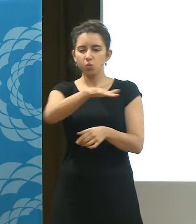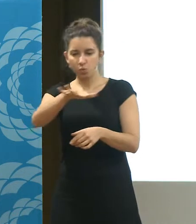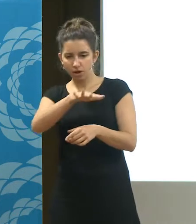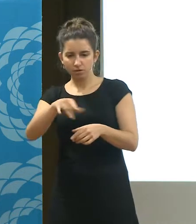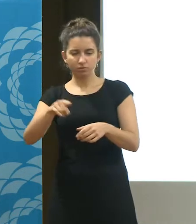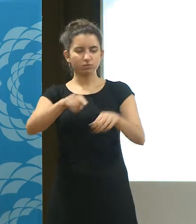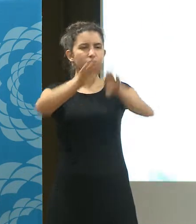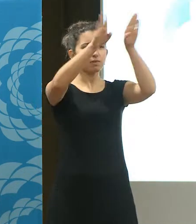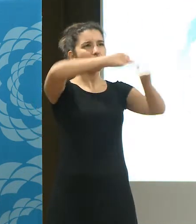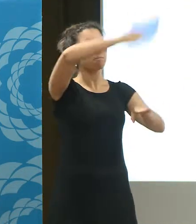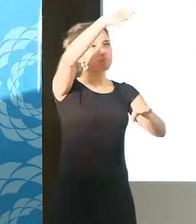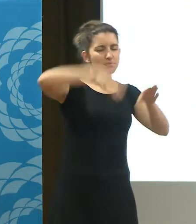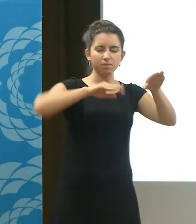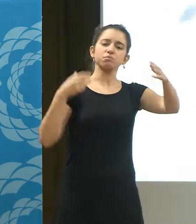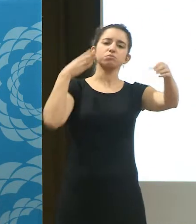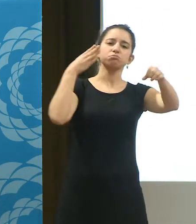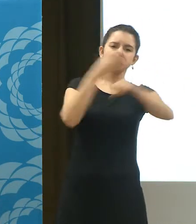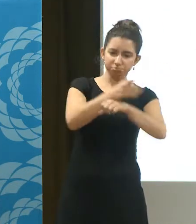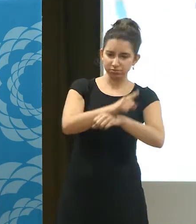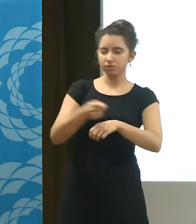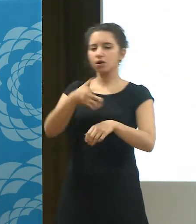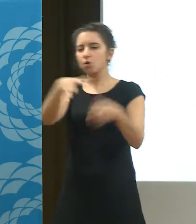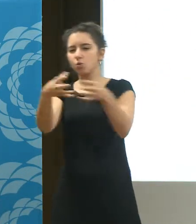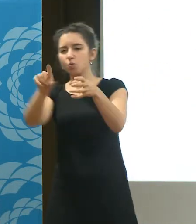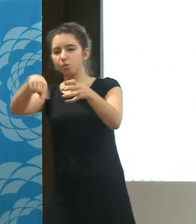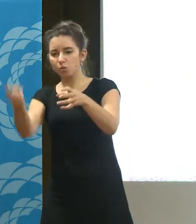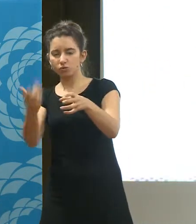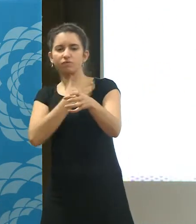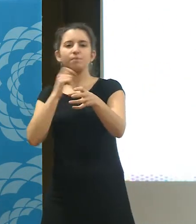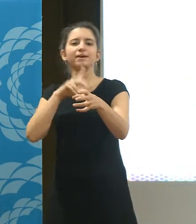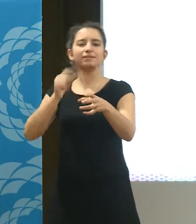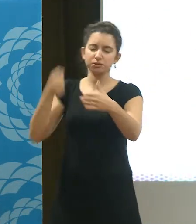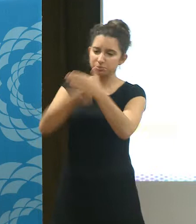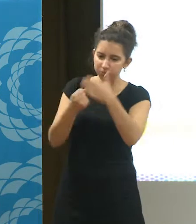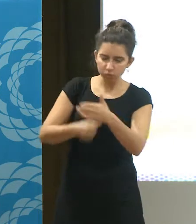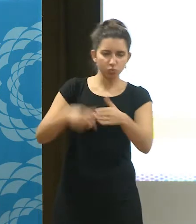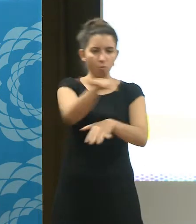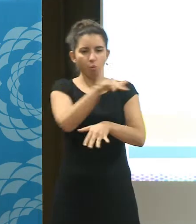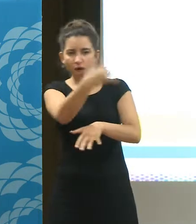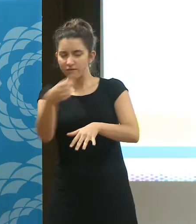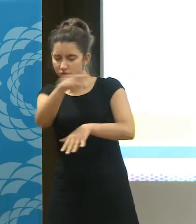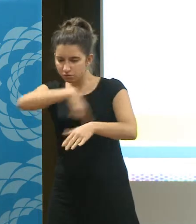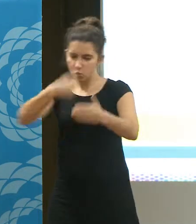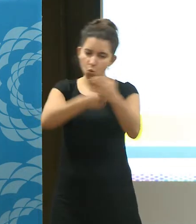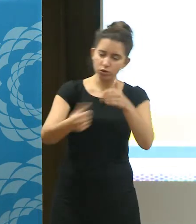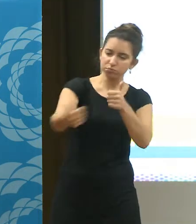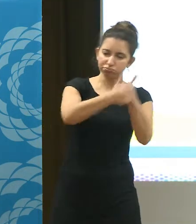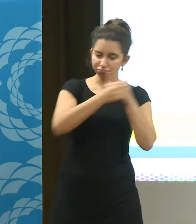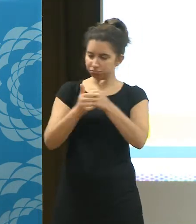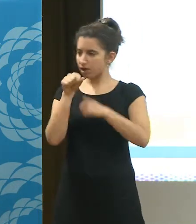contra Monsanto, estamos con los vecinos de Chilecito que luchan en Famatina, con esos son los que estamos nosotros. Y